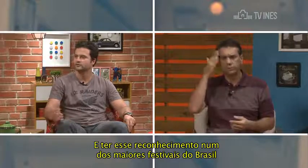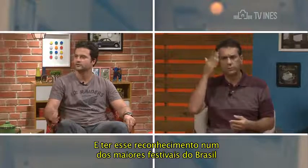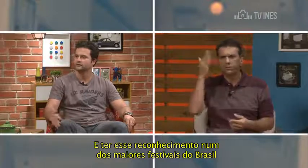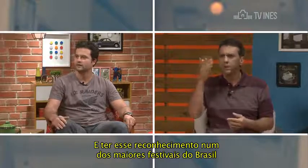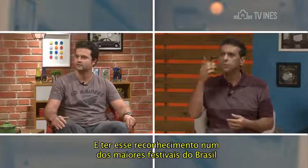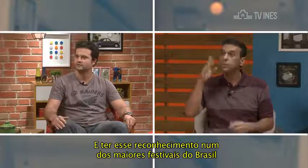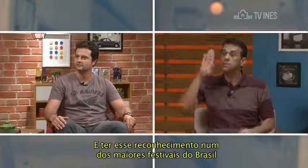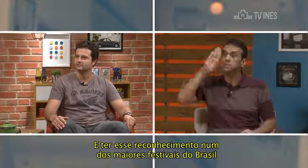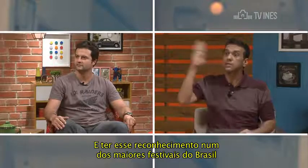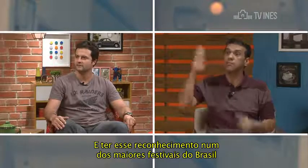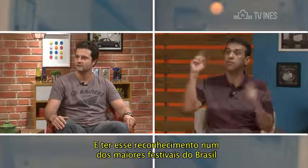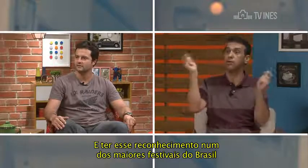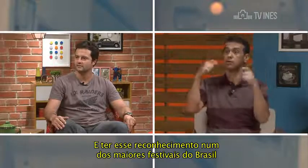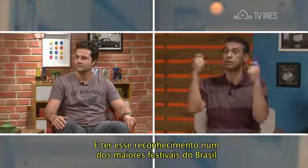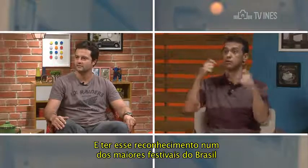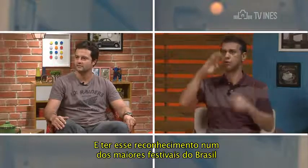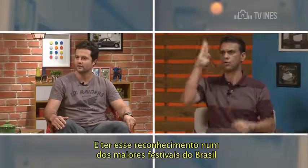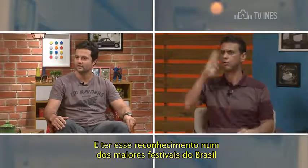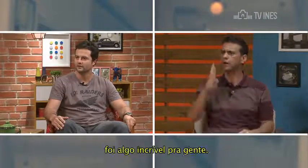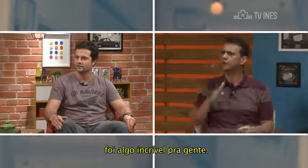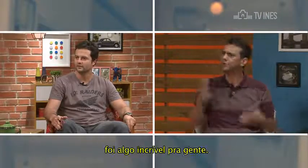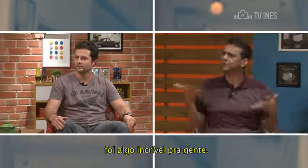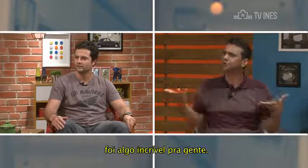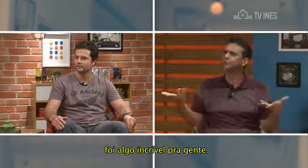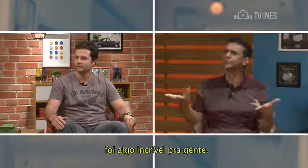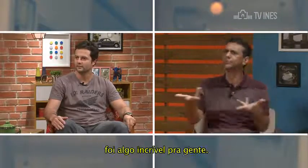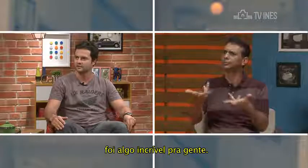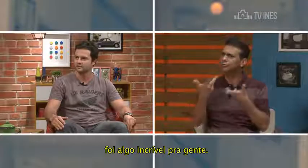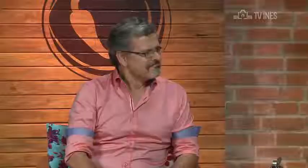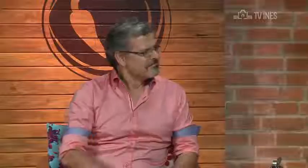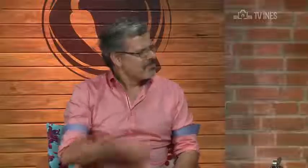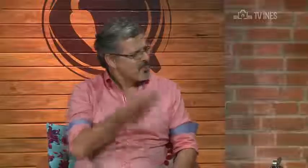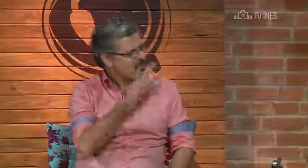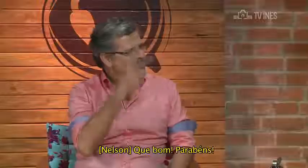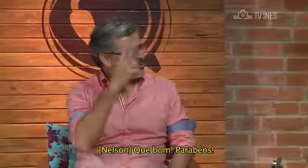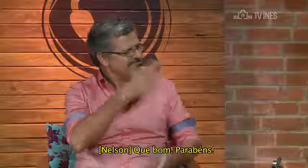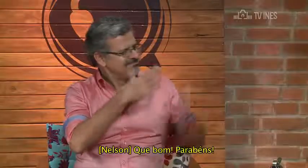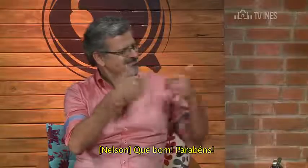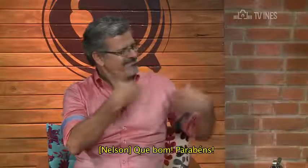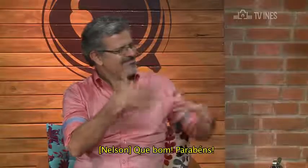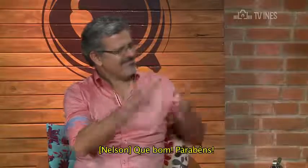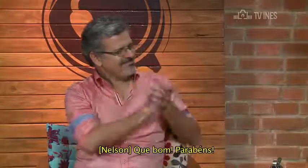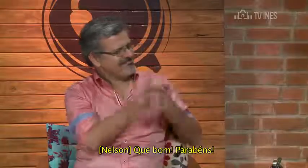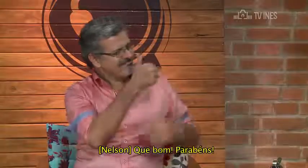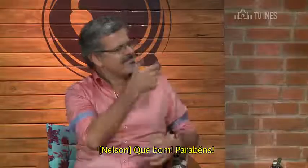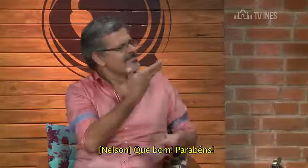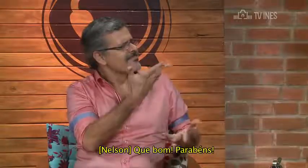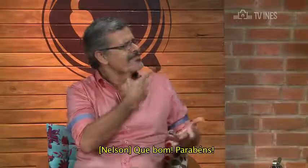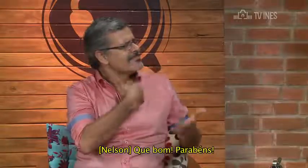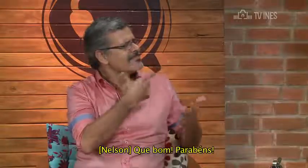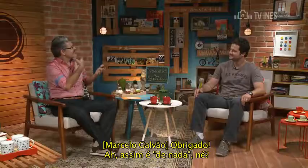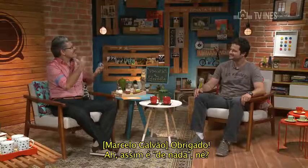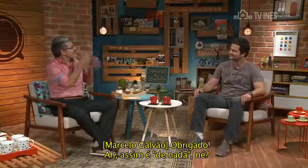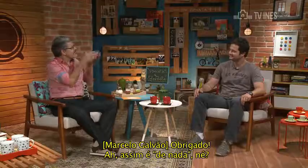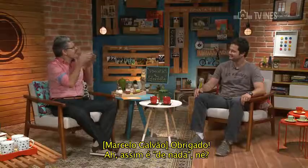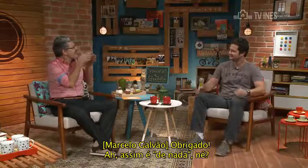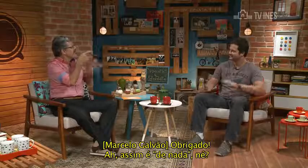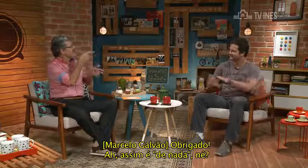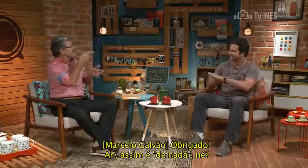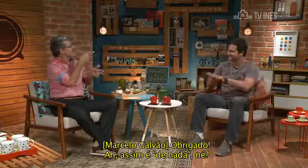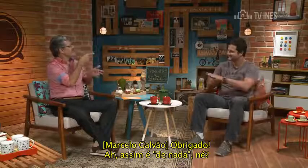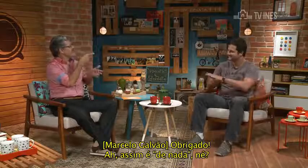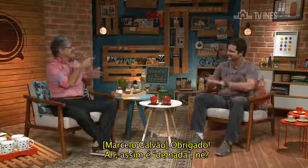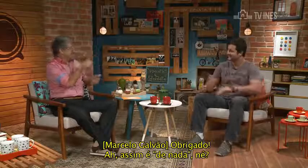dos maiores festivais do Brasil foi algo incrível para a gente, né? Que bom, parabéns. Eu